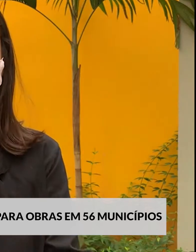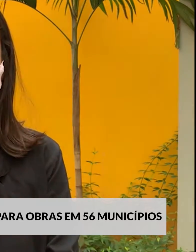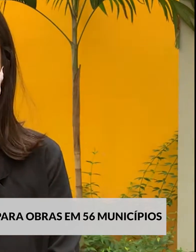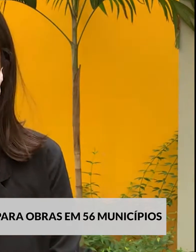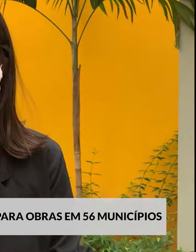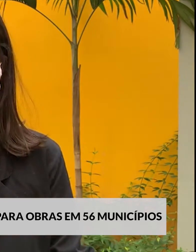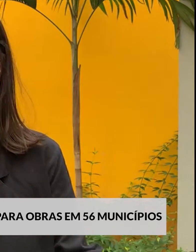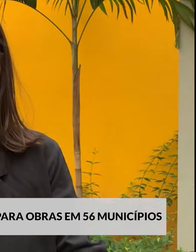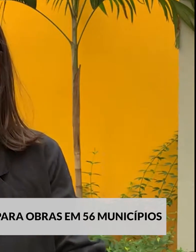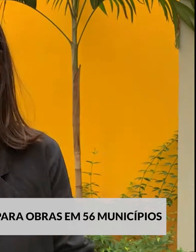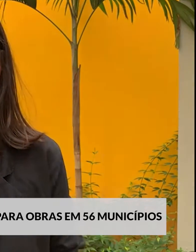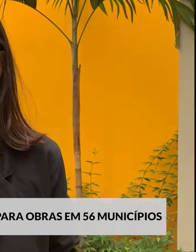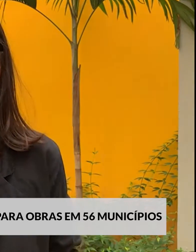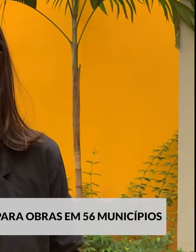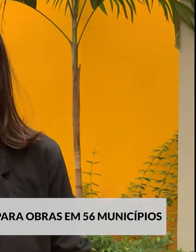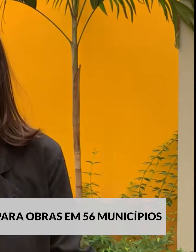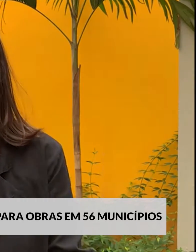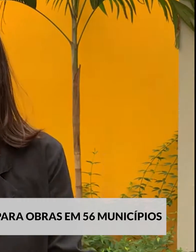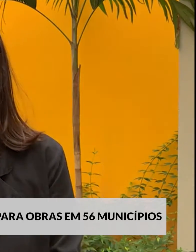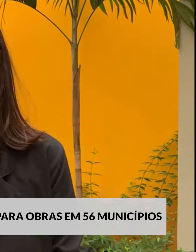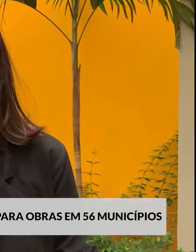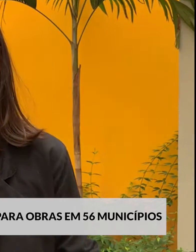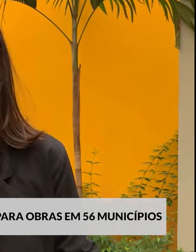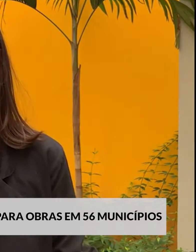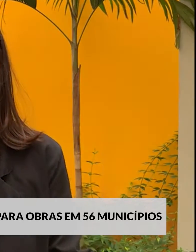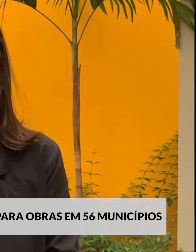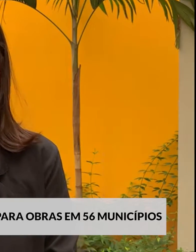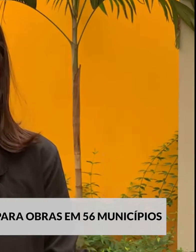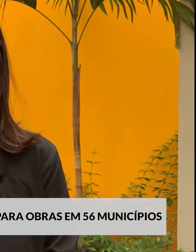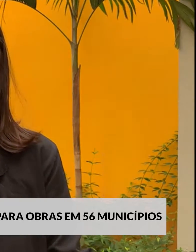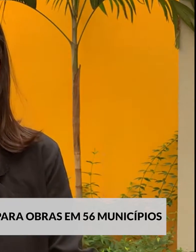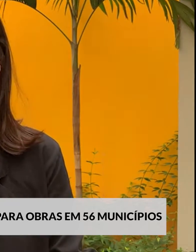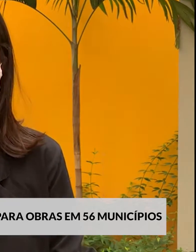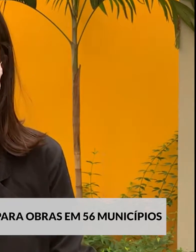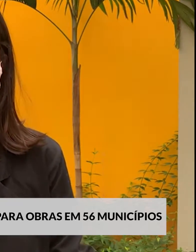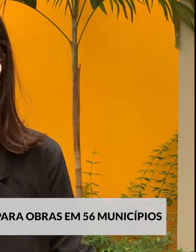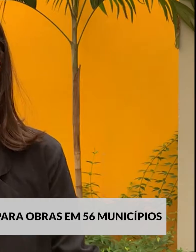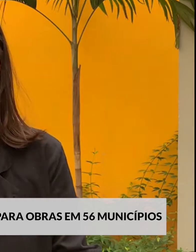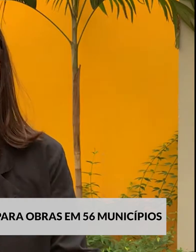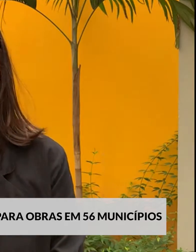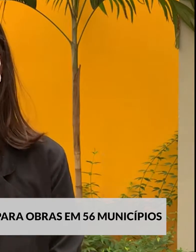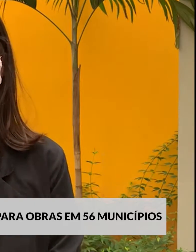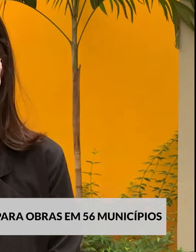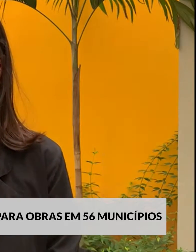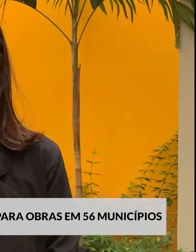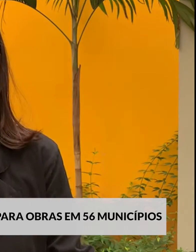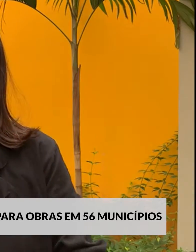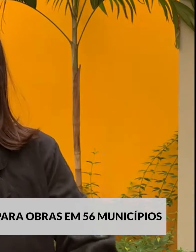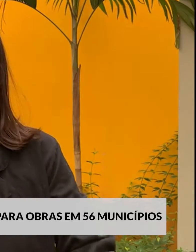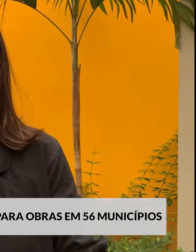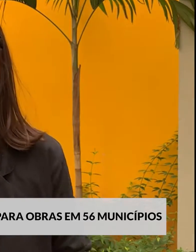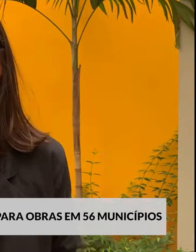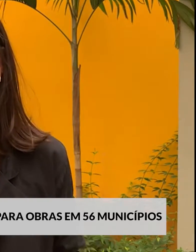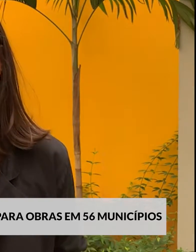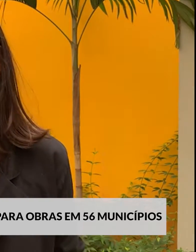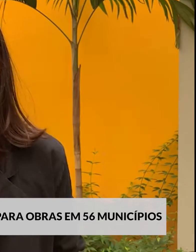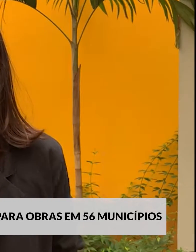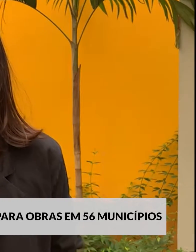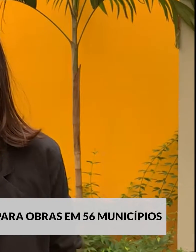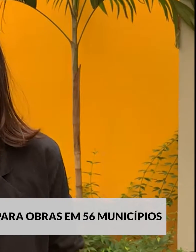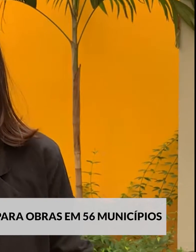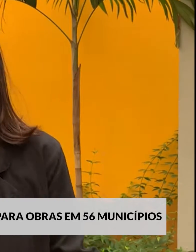700 quilômetros em pavimentação e construção de 40 pontes. Durante o evento, também